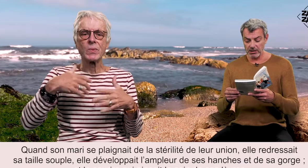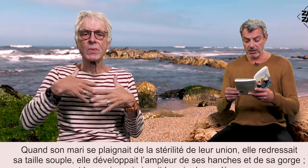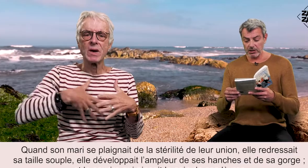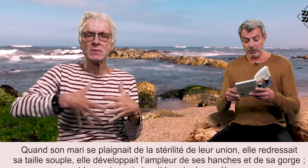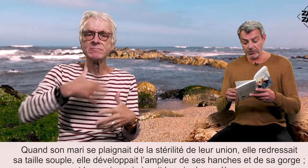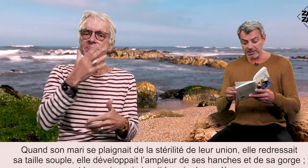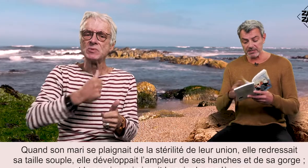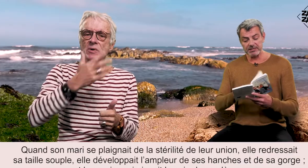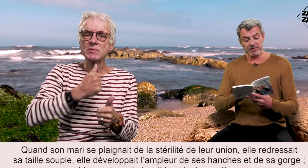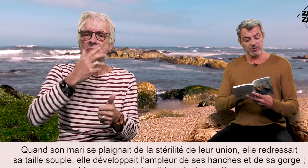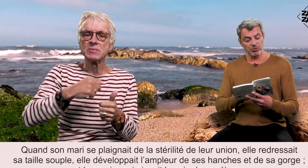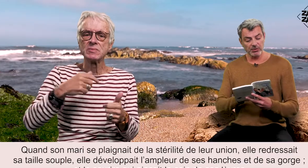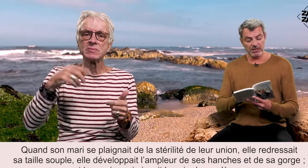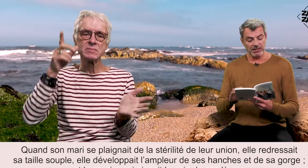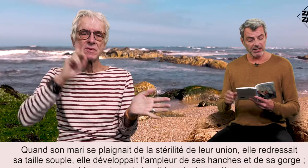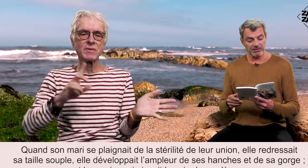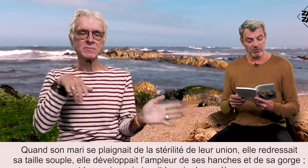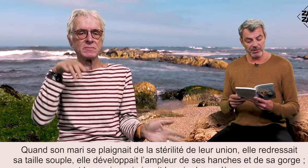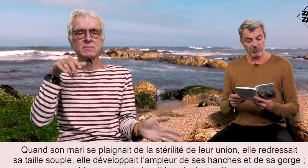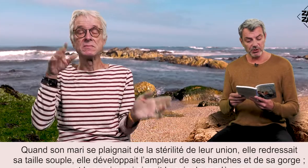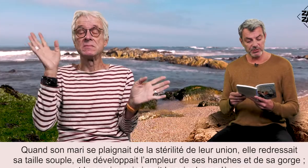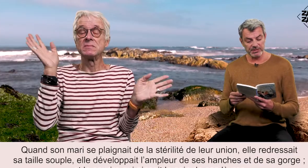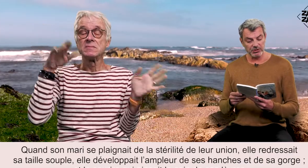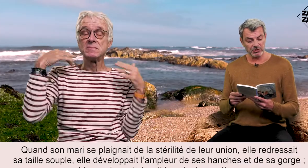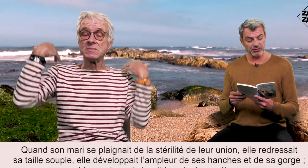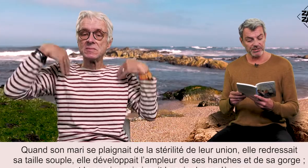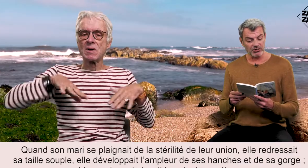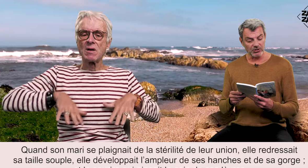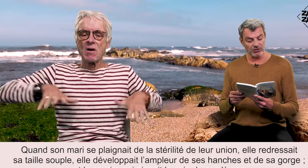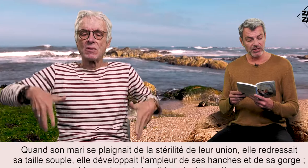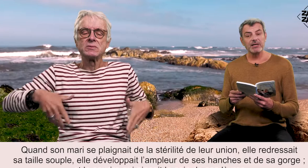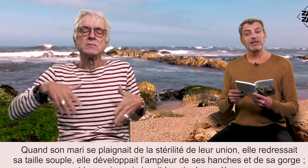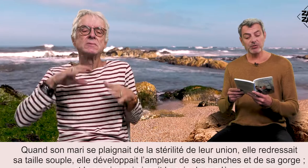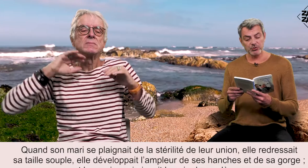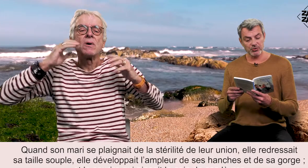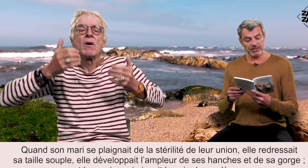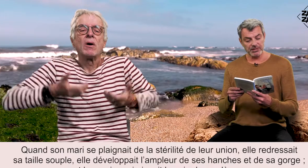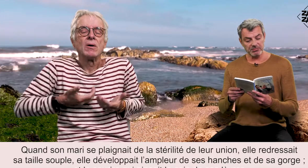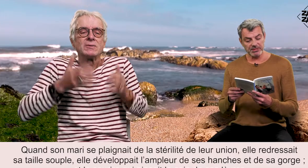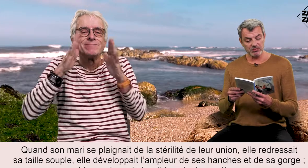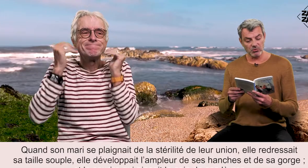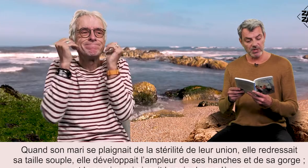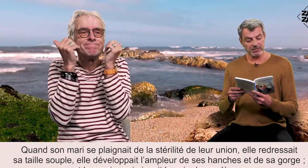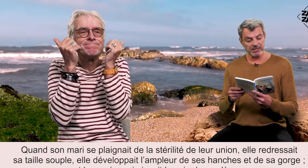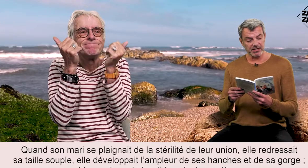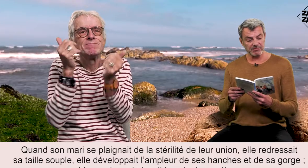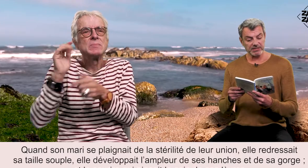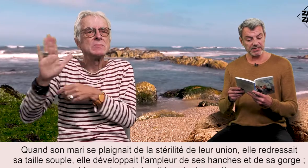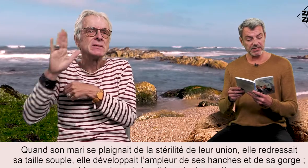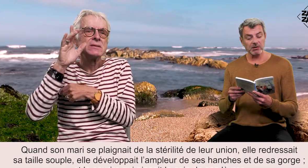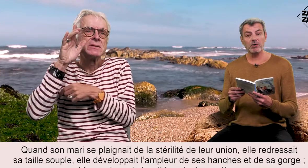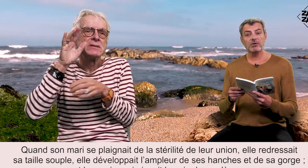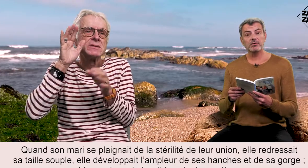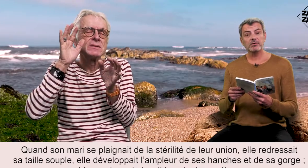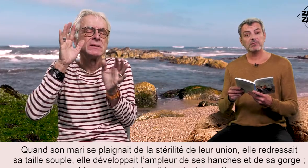union, elle redressait sa taille souple, elle développait l'ampleur de ses hanches et de sa gorge, et le sourire qui pinçait le coin de ses lèvres